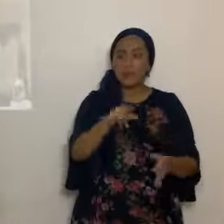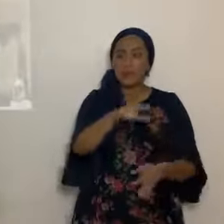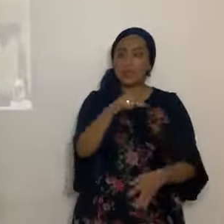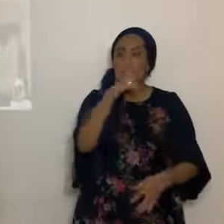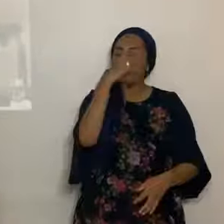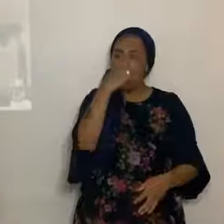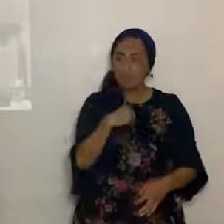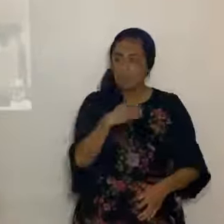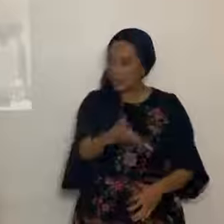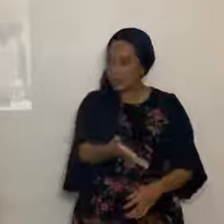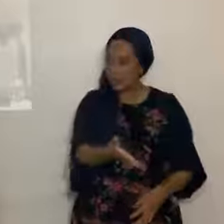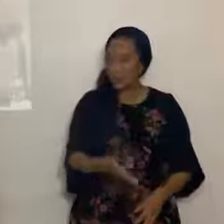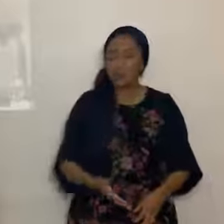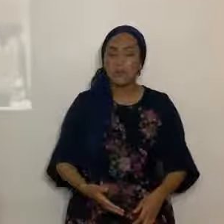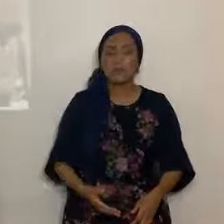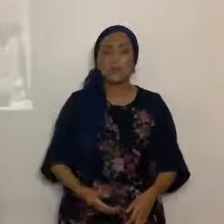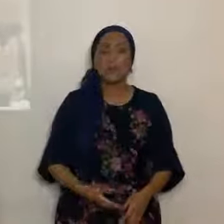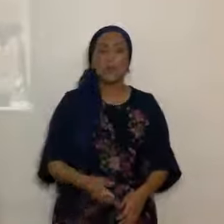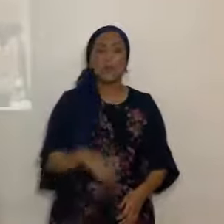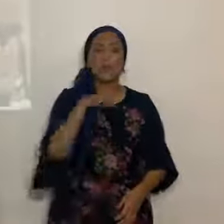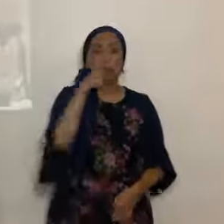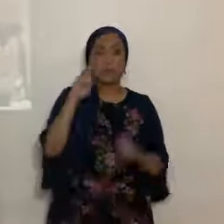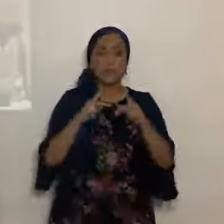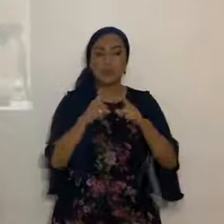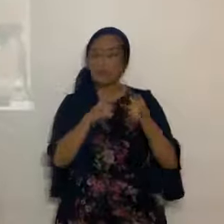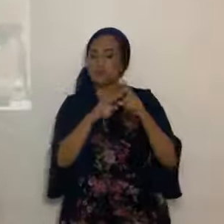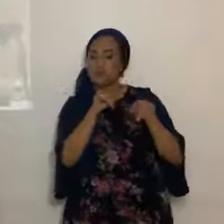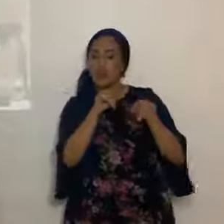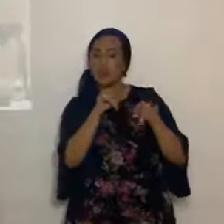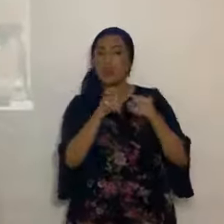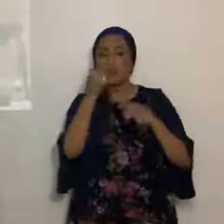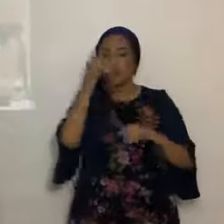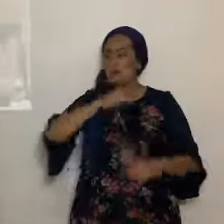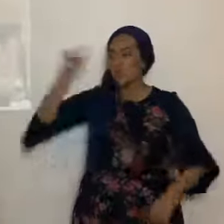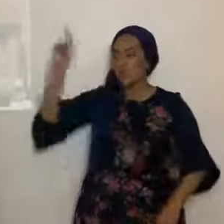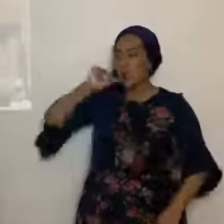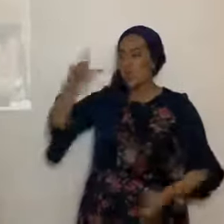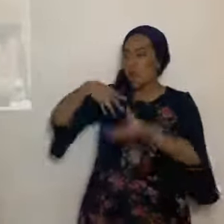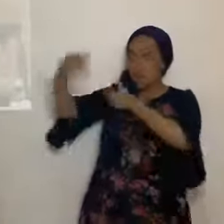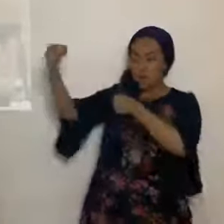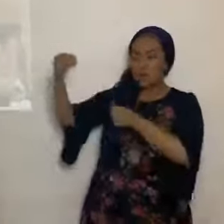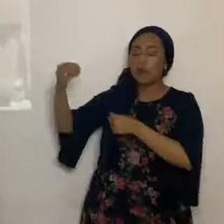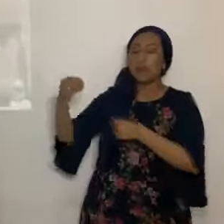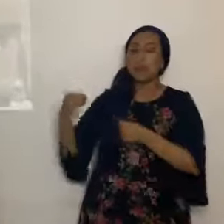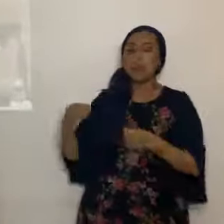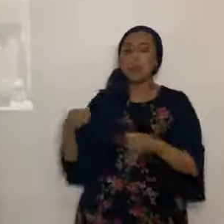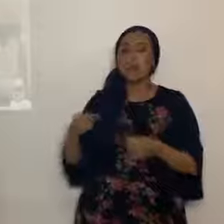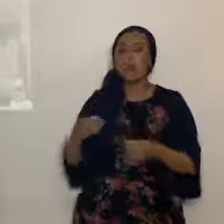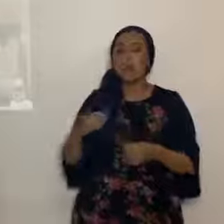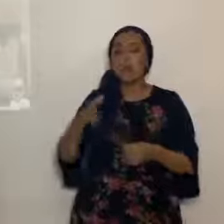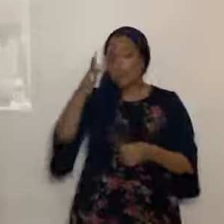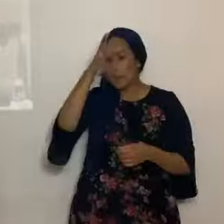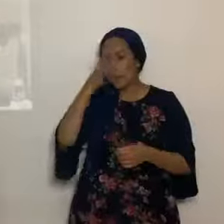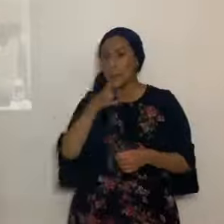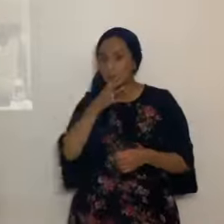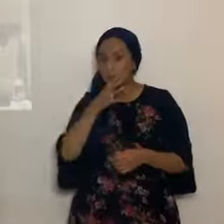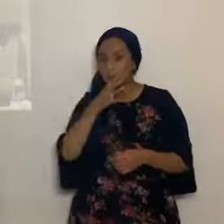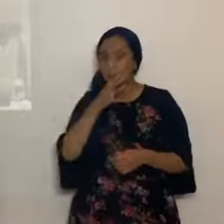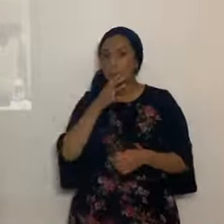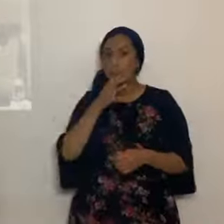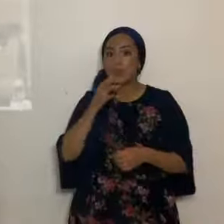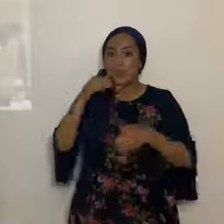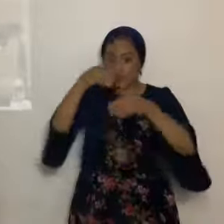Gracia 132. 40. Y se burlaban de él, mas él, echando fuera a todos, tomó al padre y a la madre de la niña y a los que estaban con él,